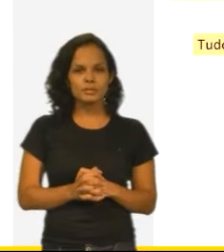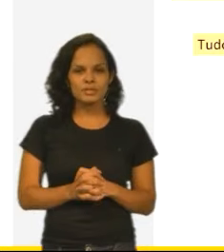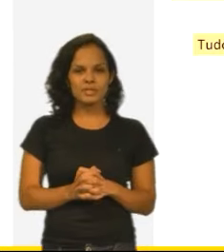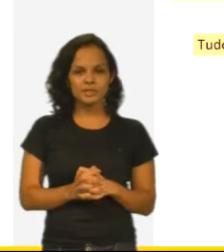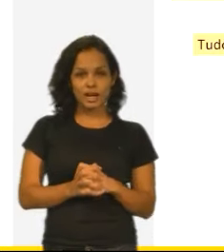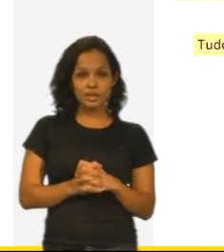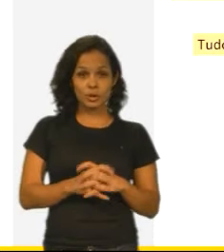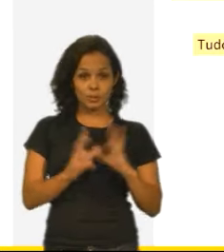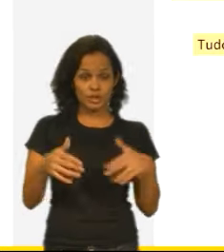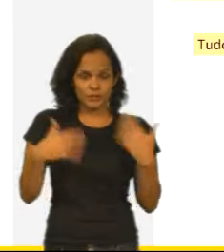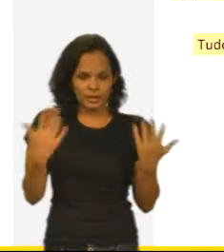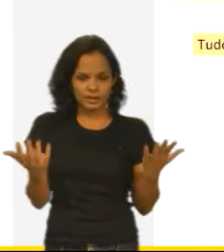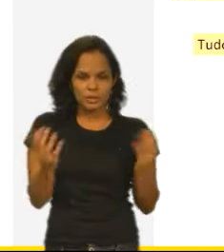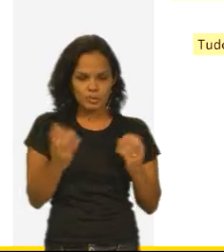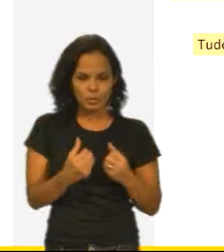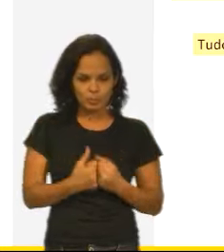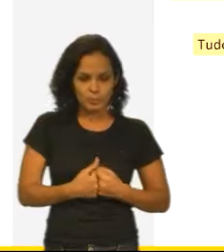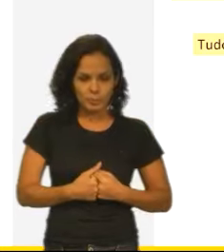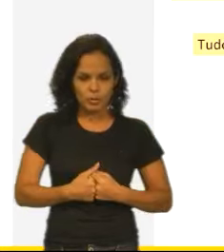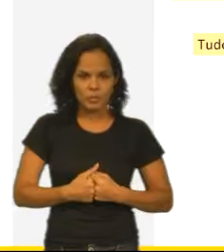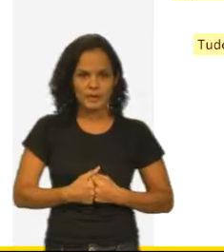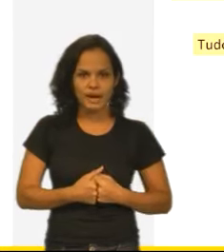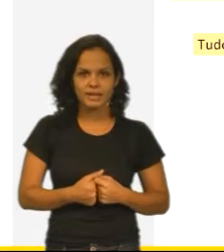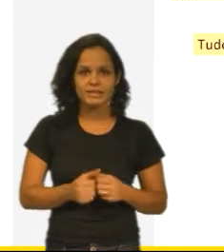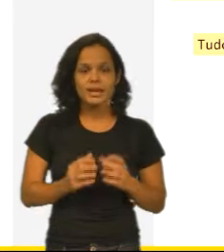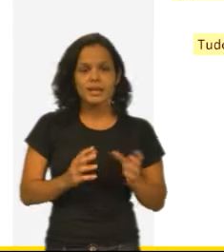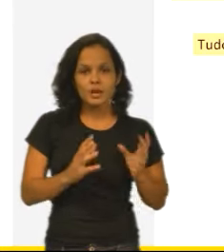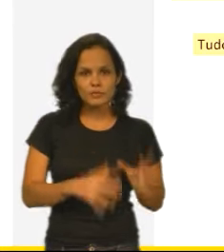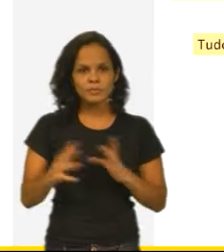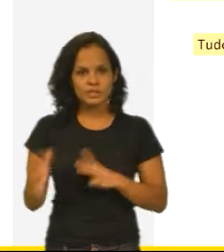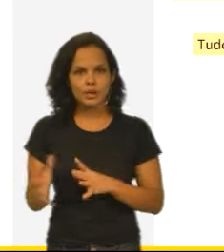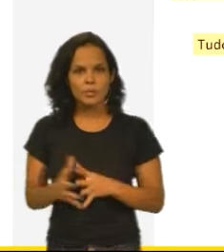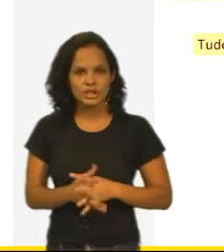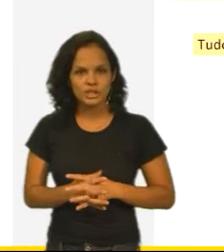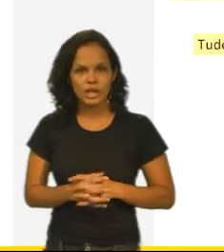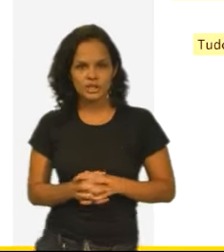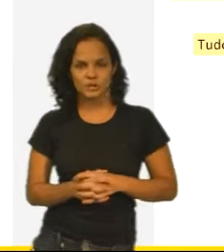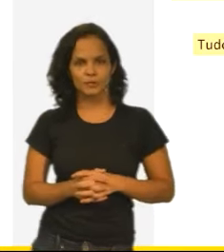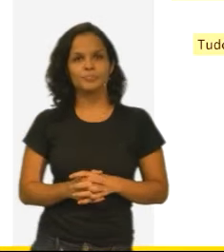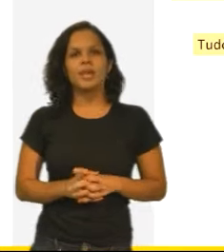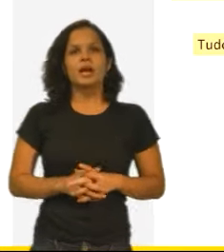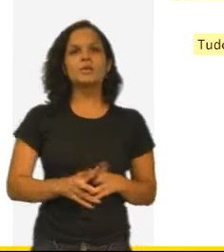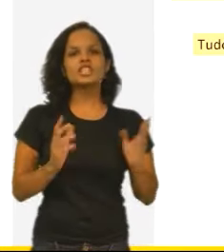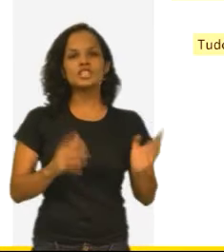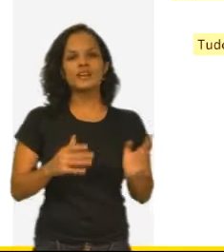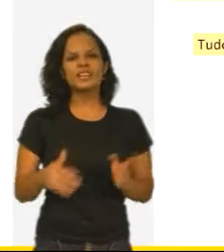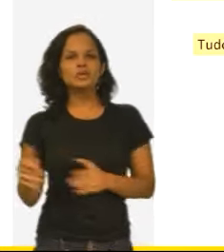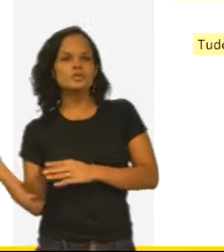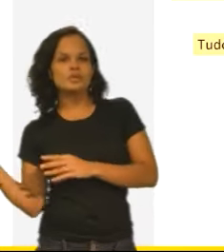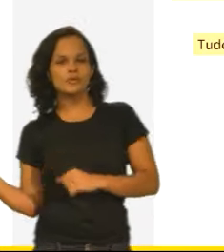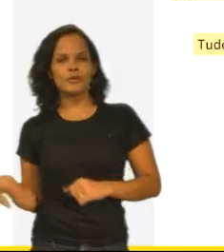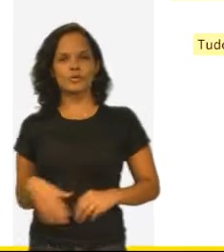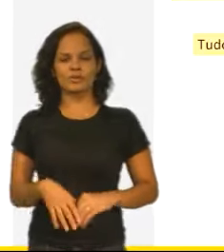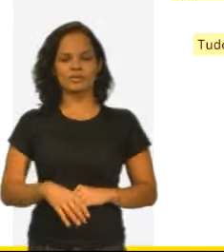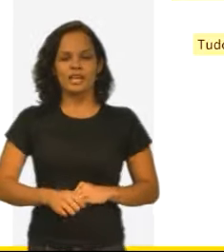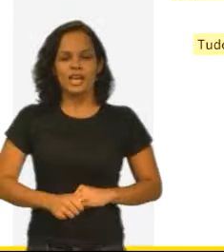ser tradicionalmente, foi até o que eu me preocupei mais, que é o verbo ser com predicativo. Quando a gente fala tudo são flores, eu